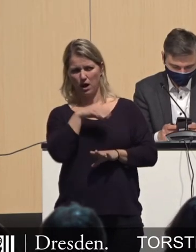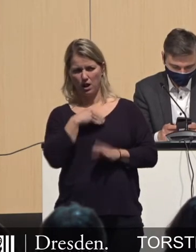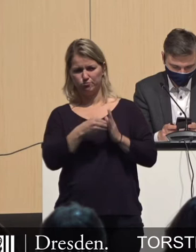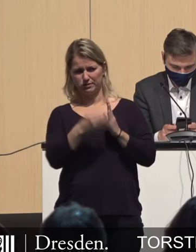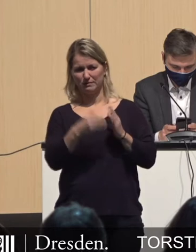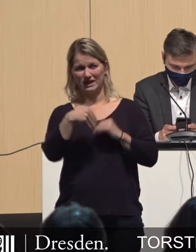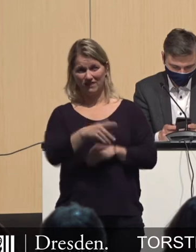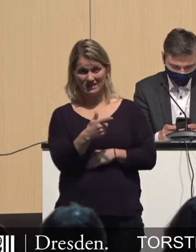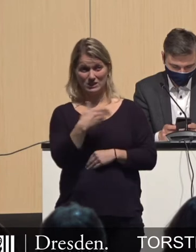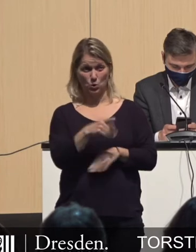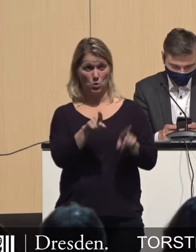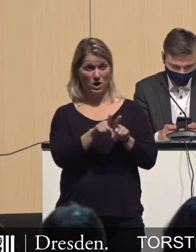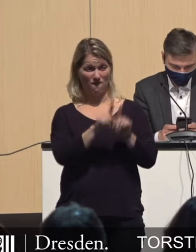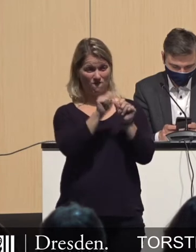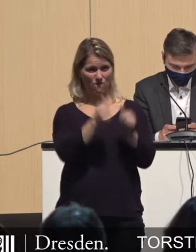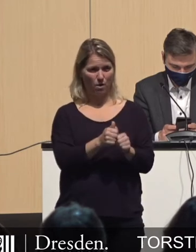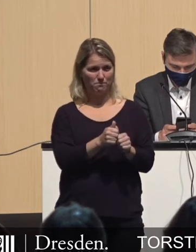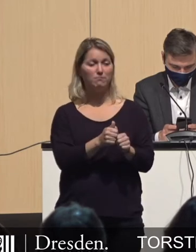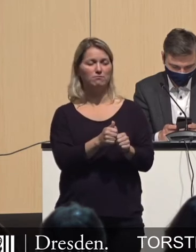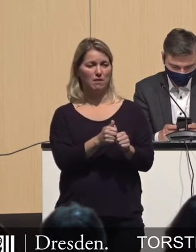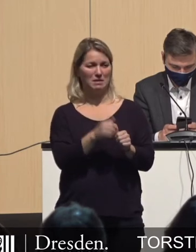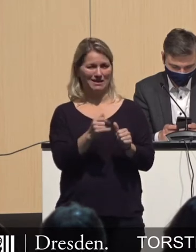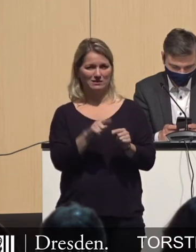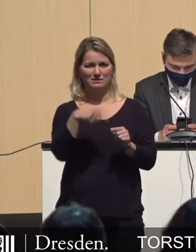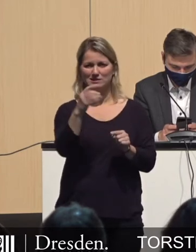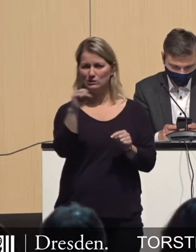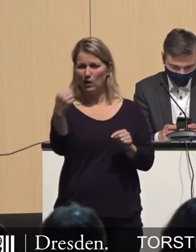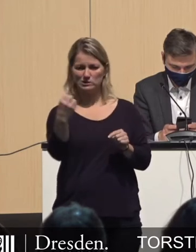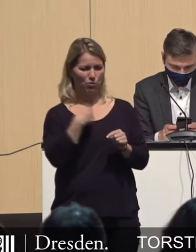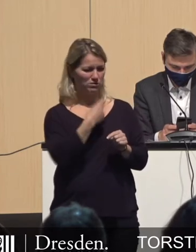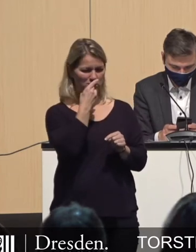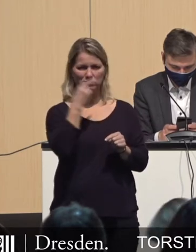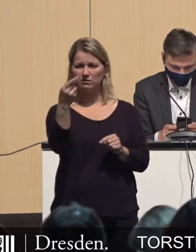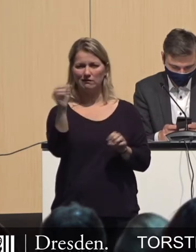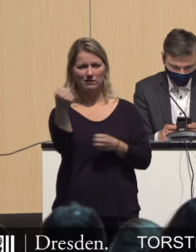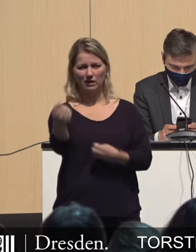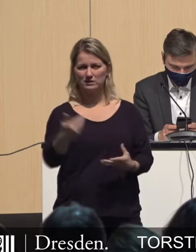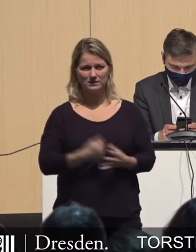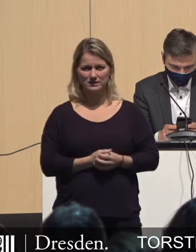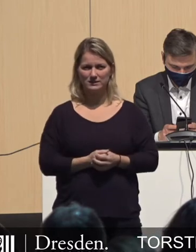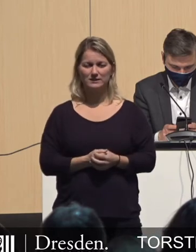so in dieser Form überhaupt gar nicht absehbar gewesen ist damals.